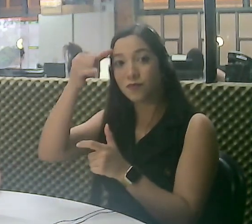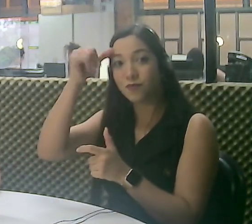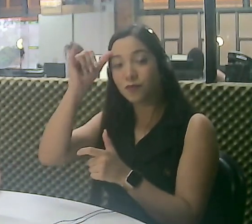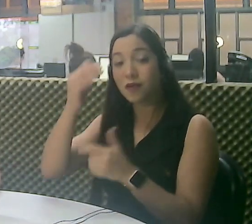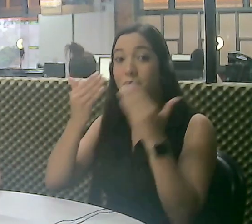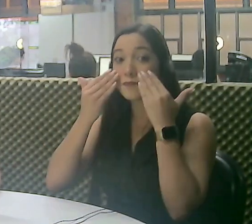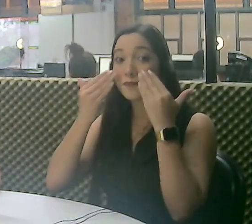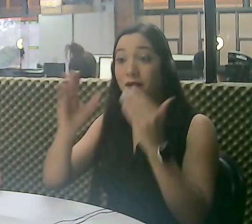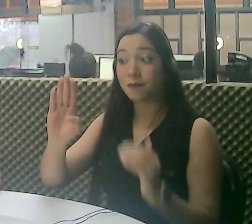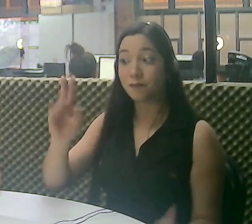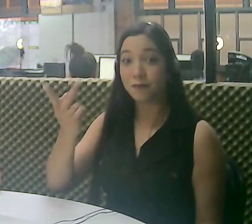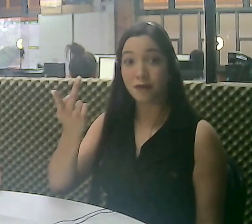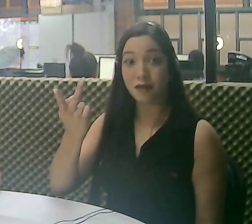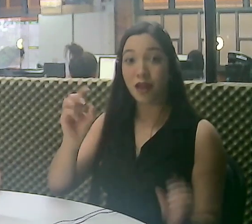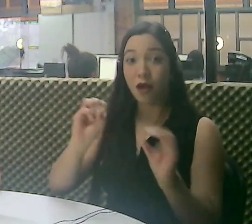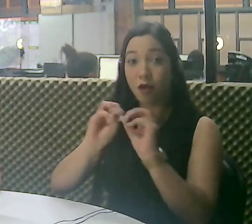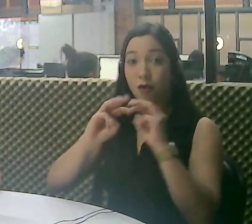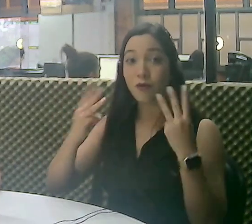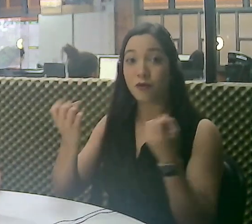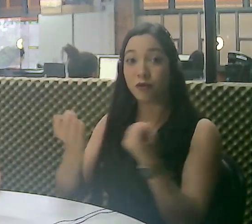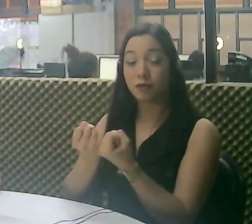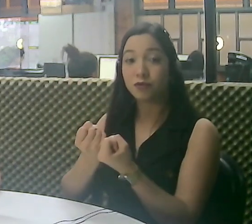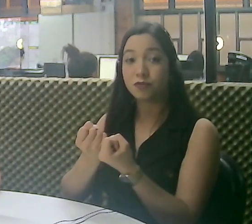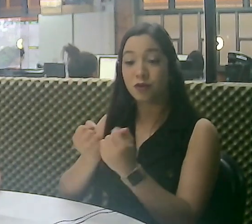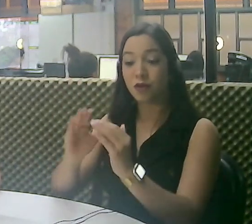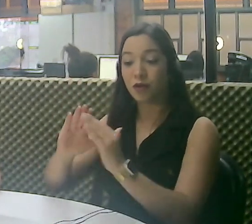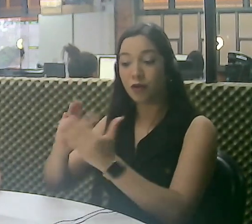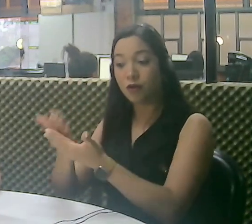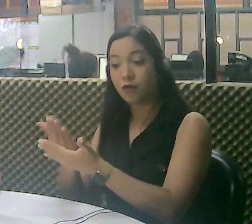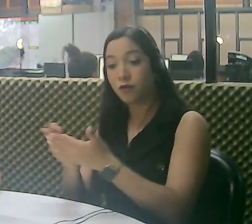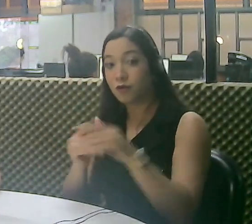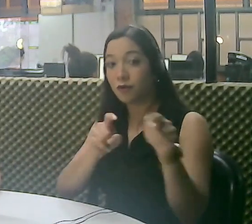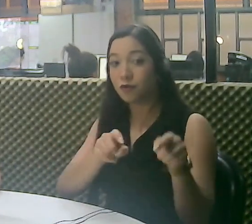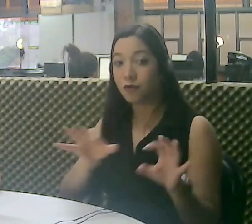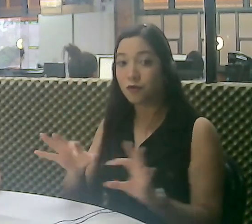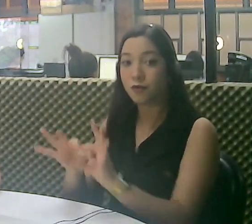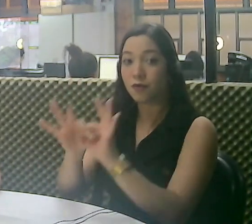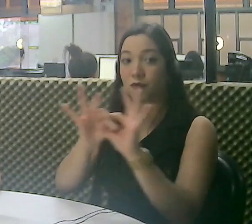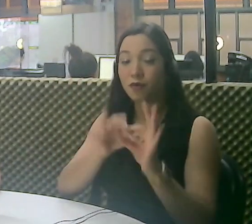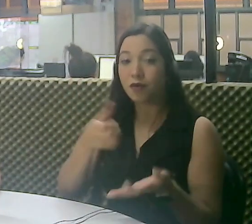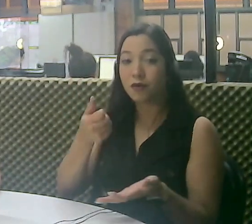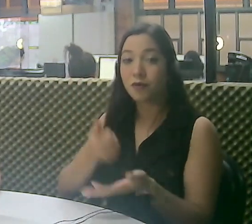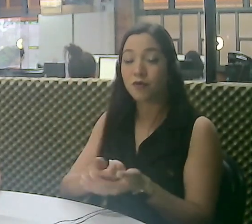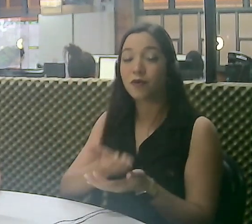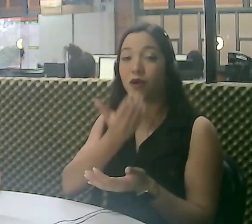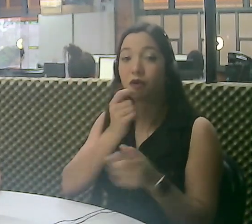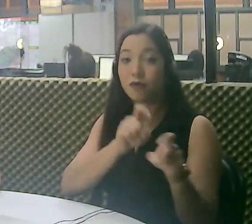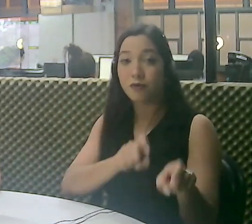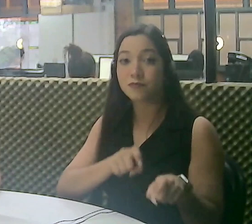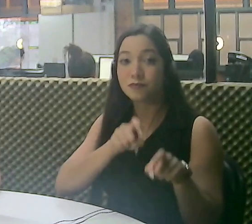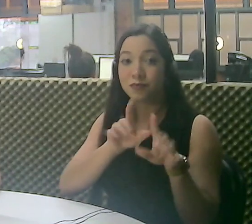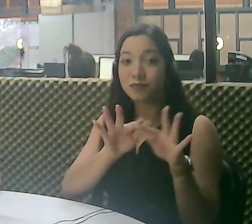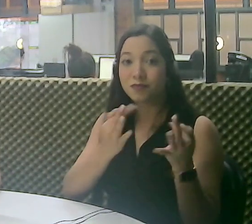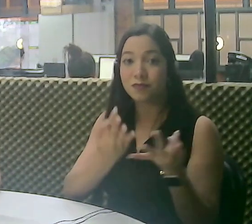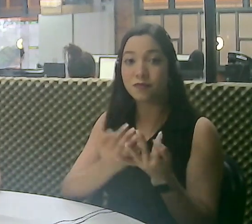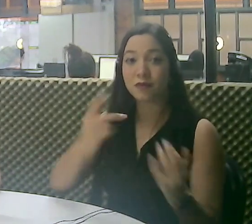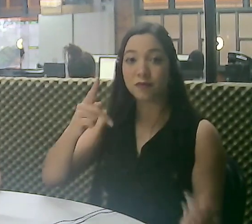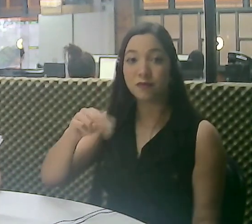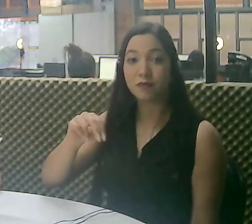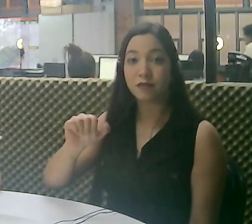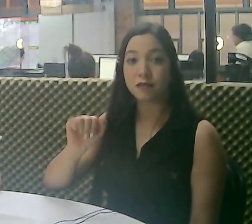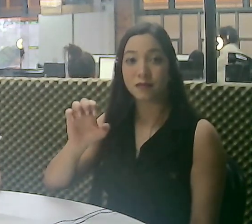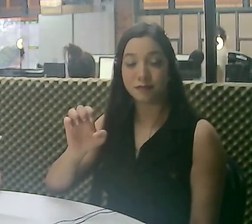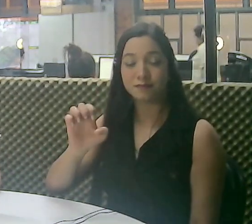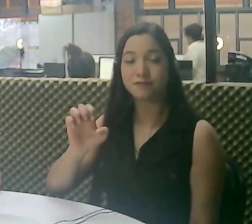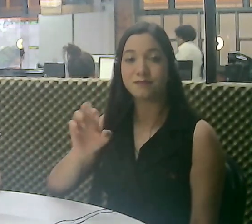Horizonte durante o workshop Do Campo à Escola, Compras da Agricultura Familiar para o PENAI. Representantes